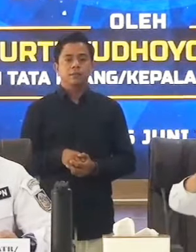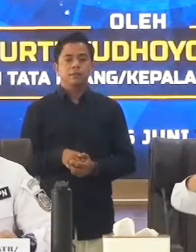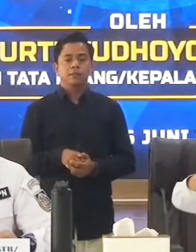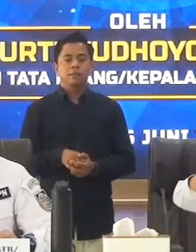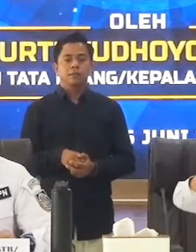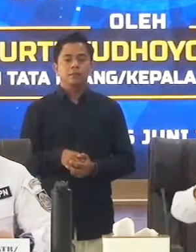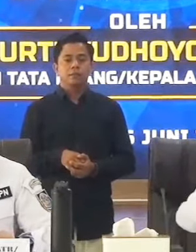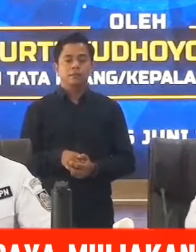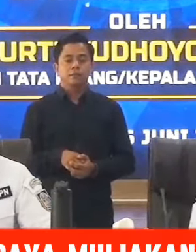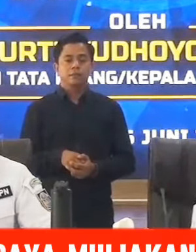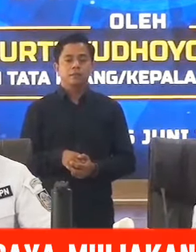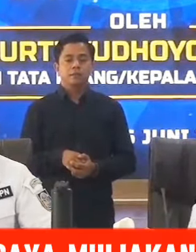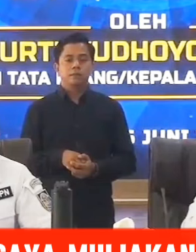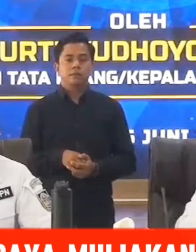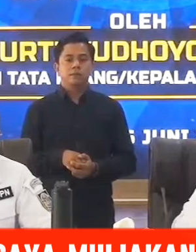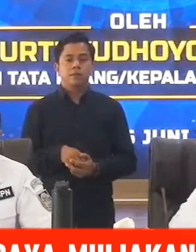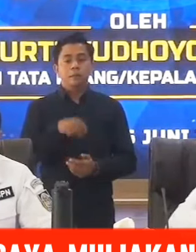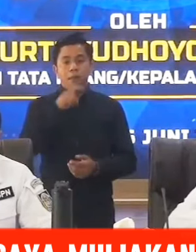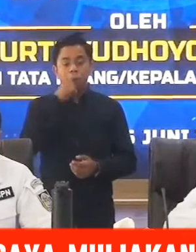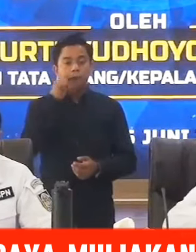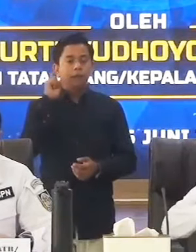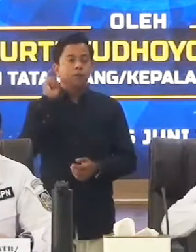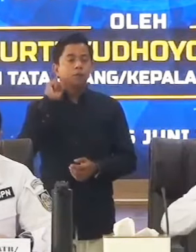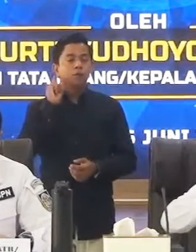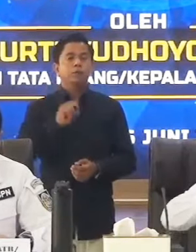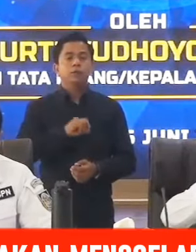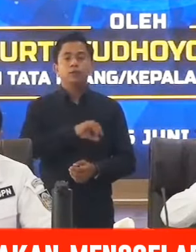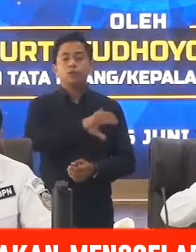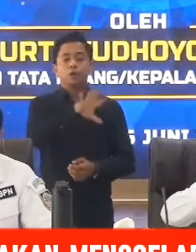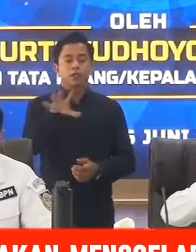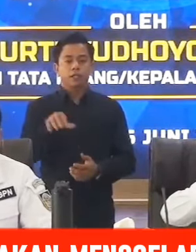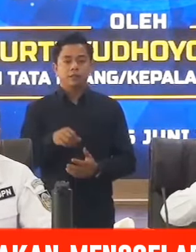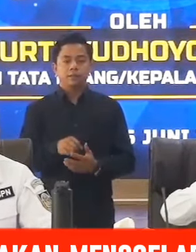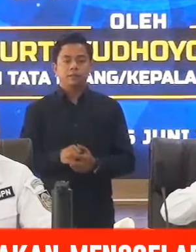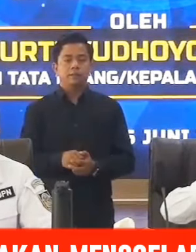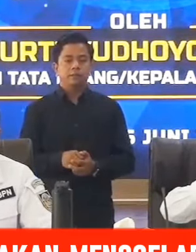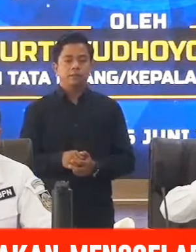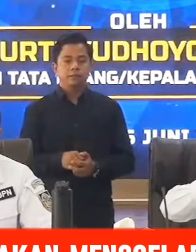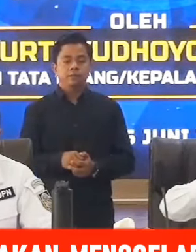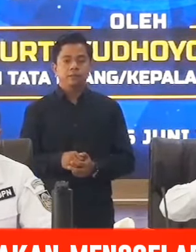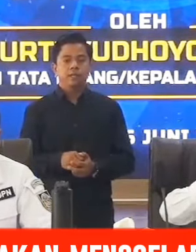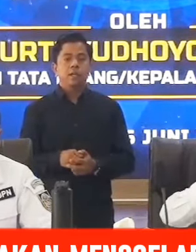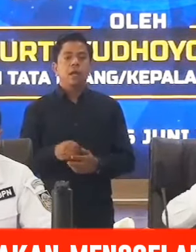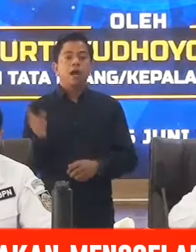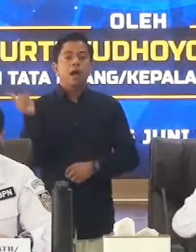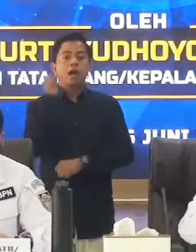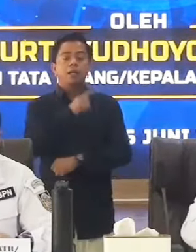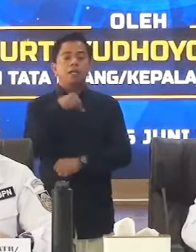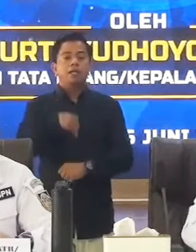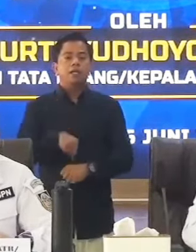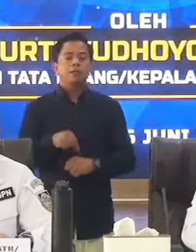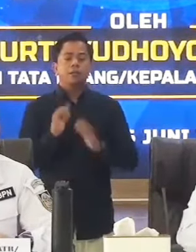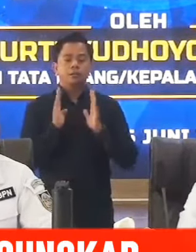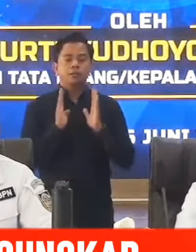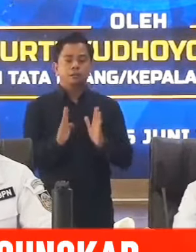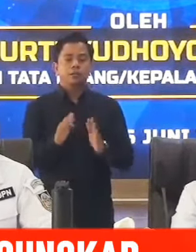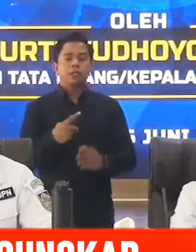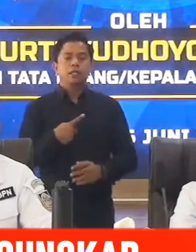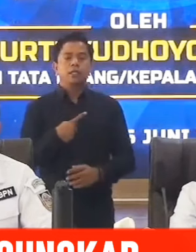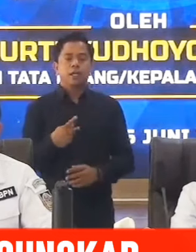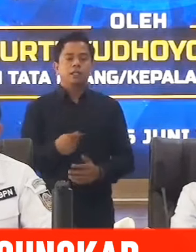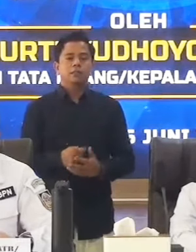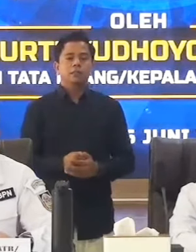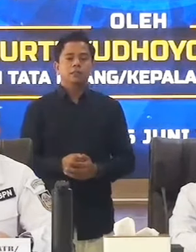pertanahan. Bapak Ibu sekalian yang saya muliakan, hari ini secara khusus kita akan menggelar